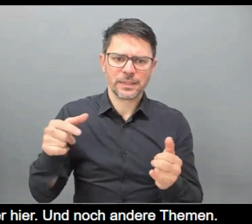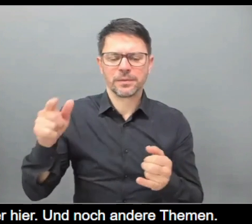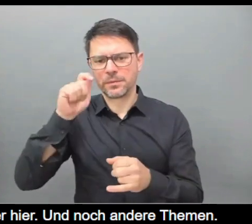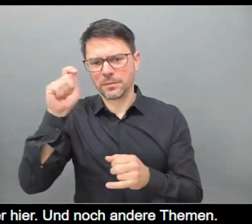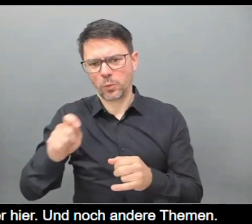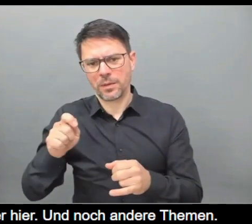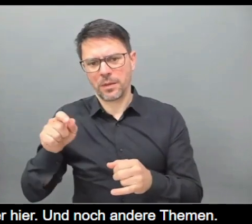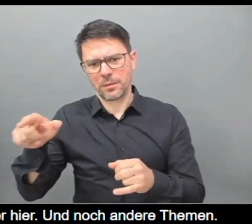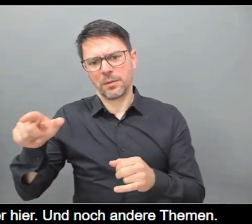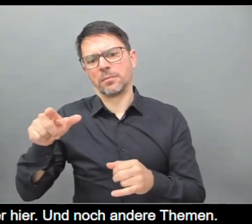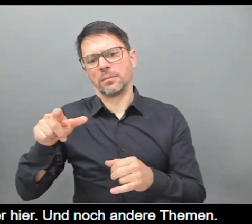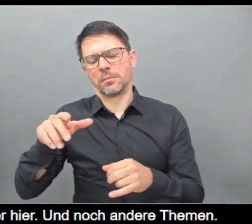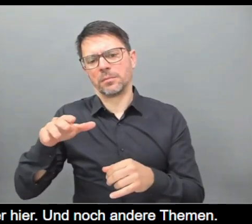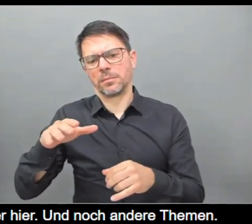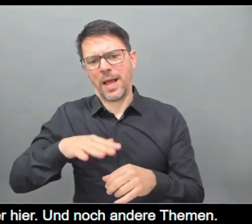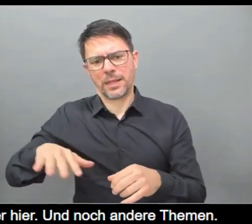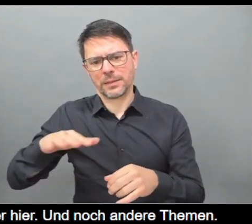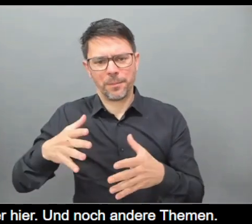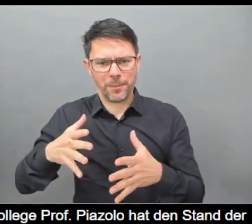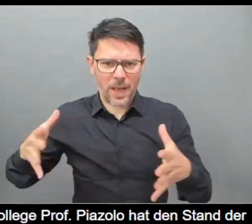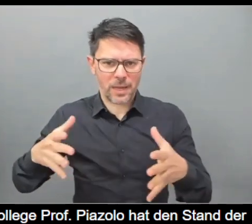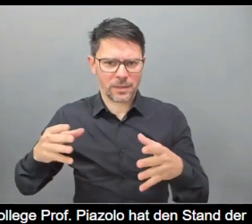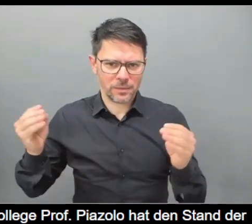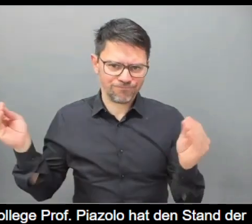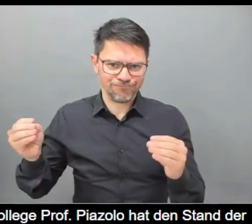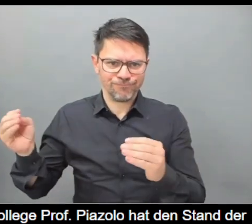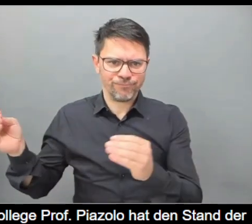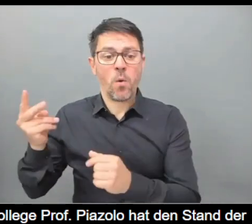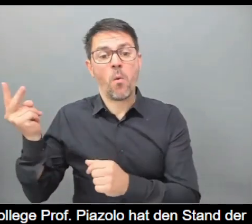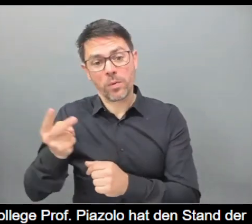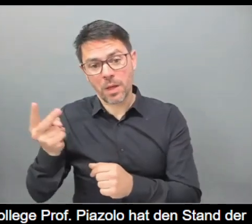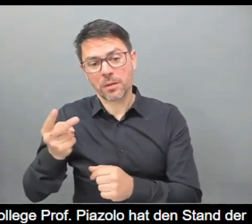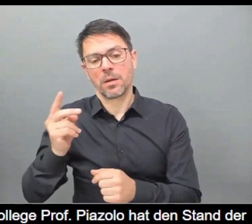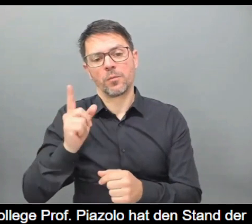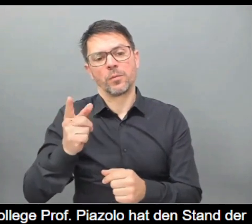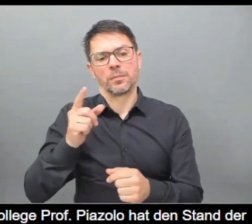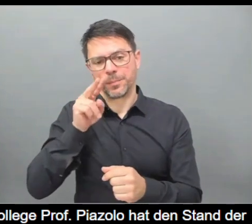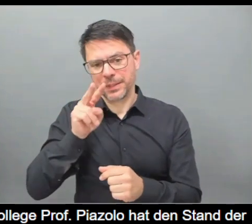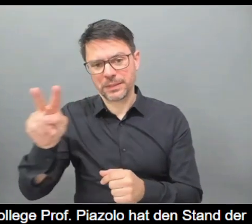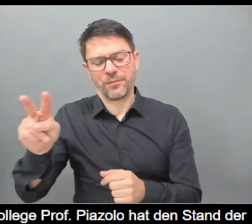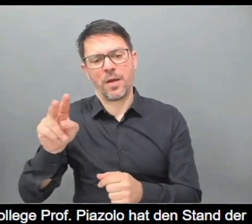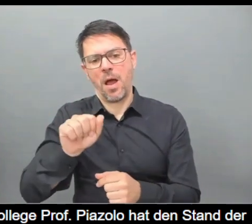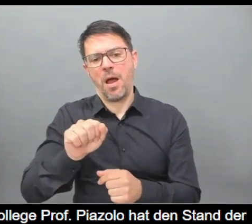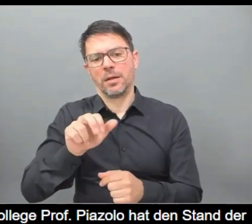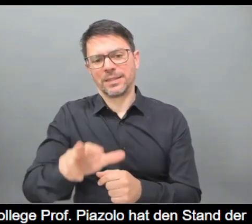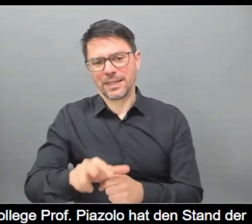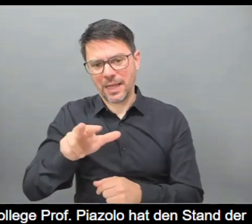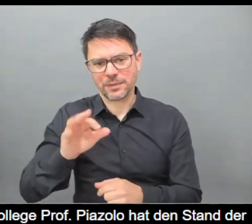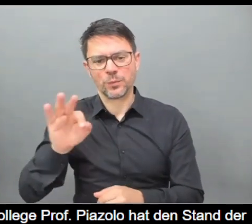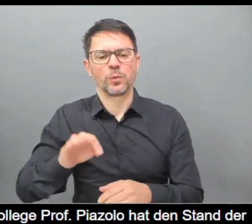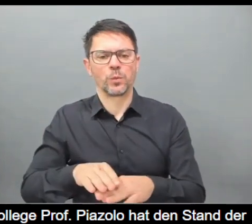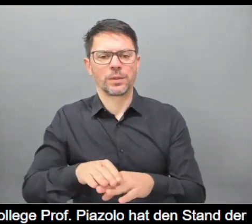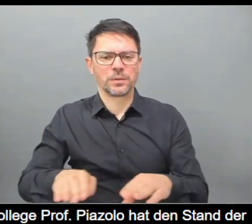noch einmal klar wurde, dass wir keinen Mangel an Studienplätzen haben, was Lehrkräfte betrifft, also was Lehramtsstudienplätze betrifft.